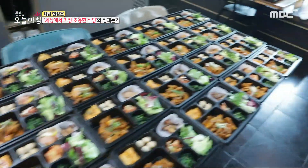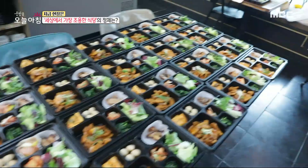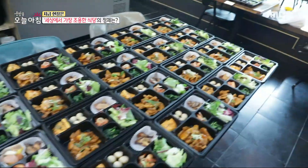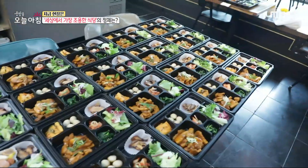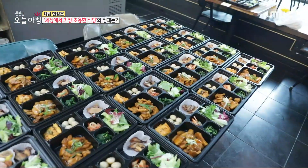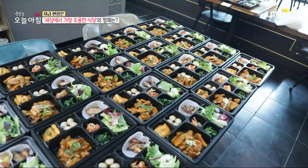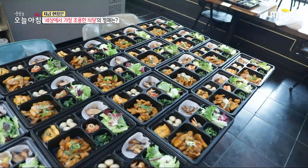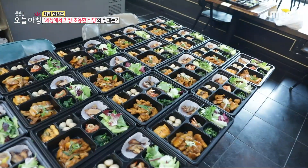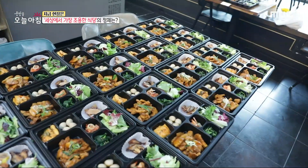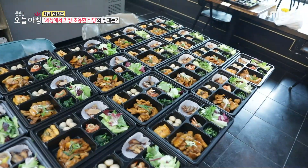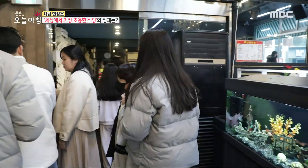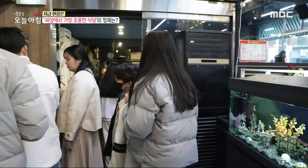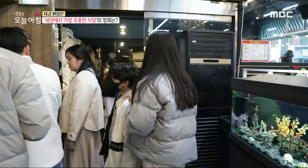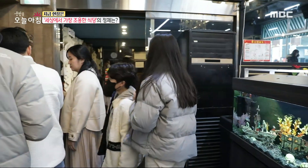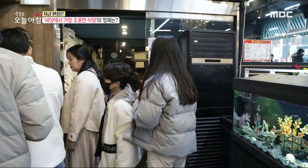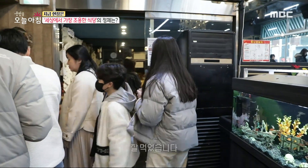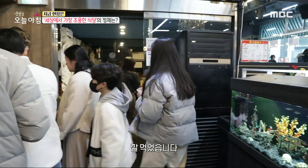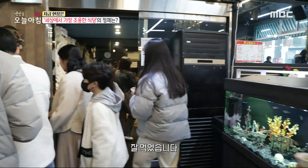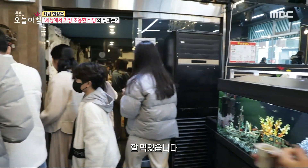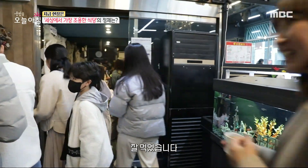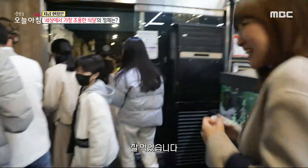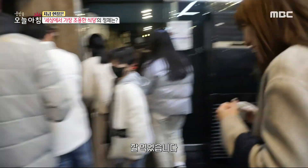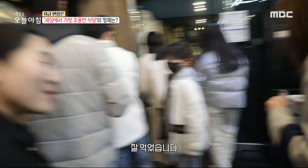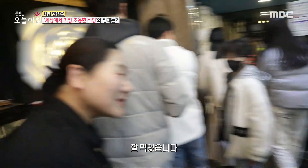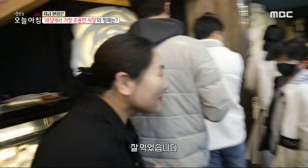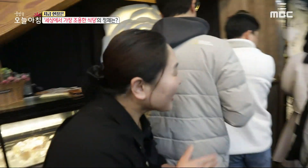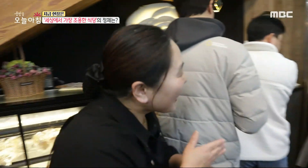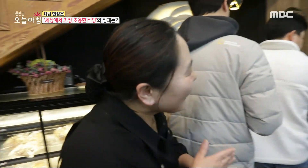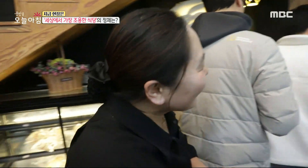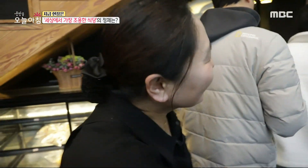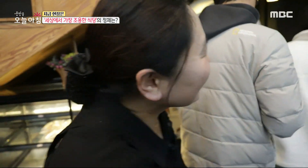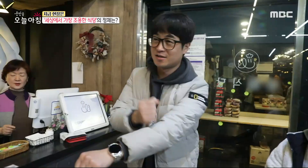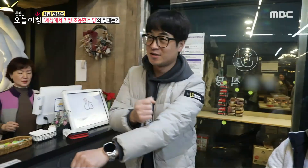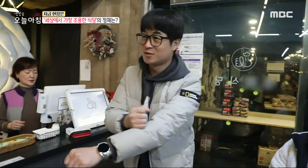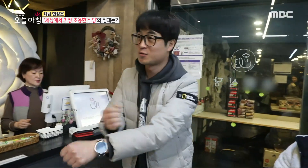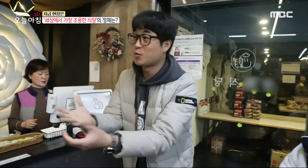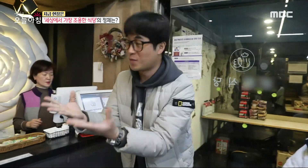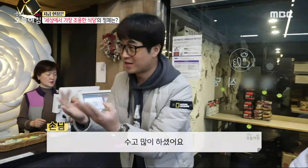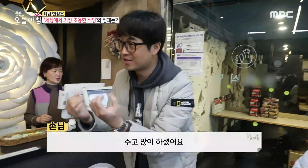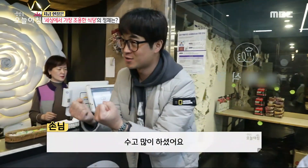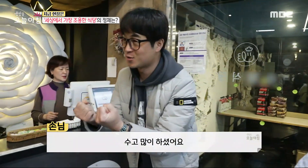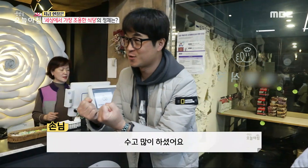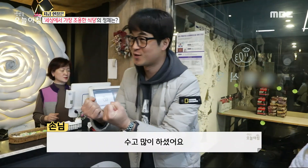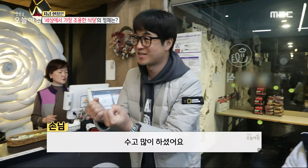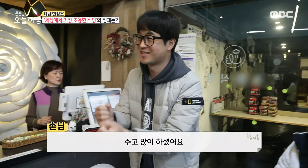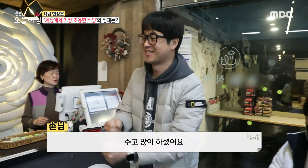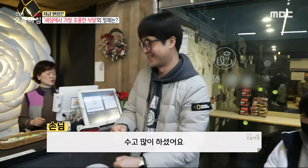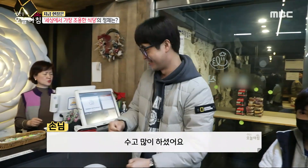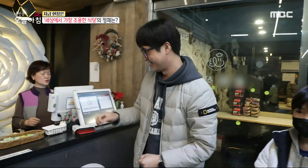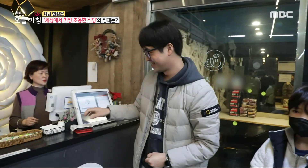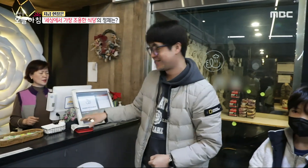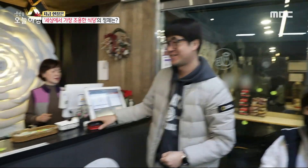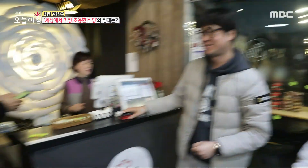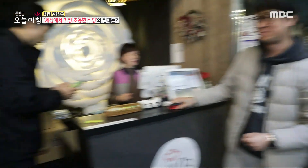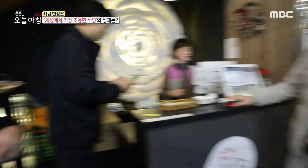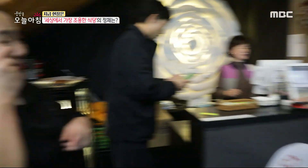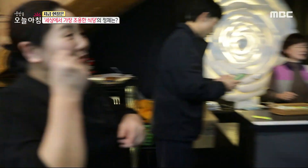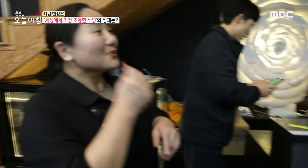무사히 이겨냈다고 합니다. 잘 먹었습니다. 예, 고맙습니다. 네, 수고 많이 하셨어요. 더 잘 드시면 좋겠어요. 익숙하게